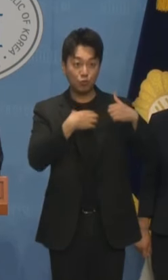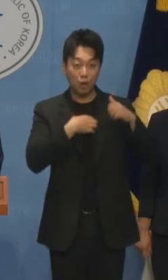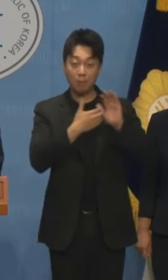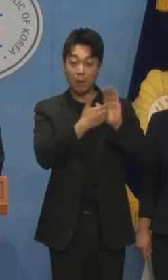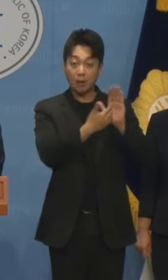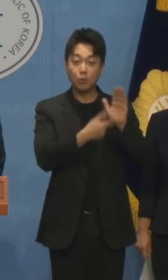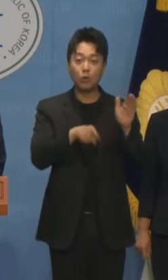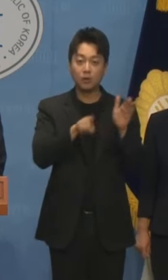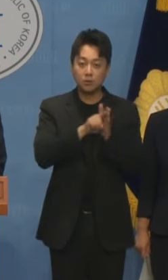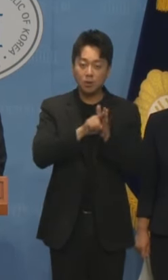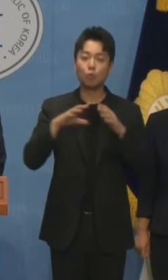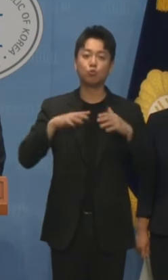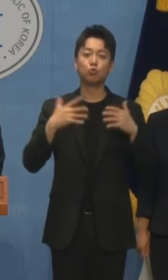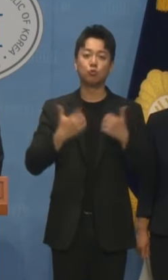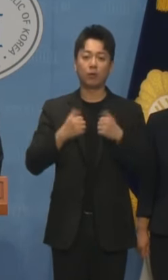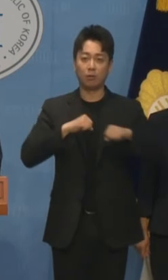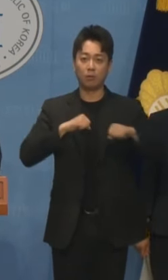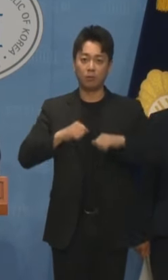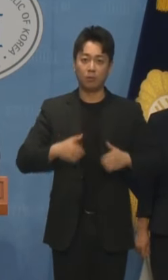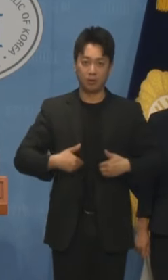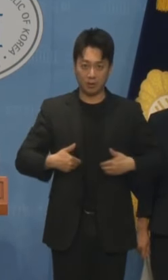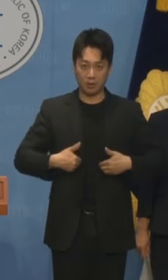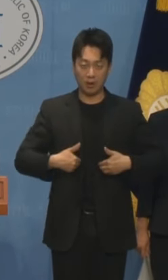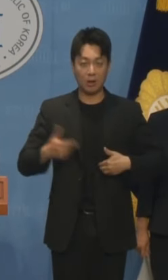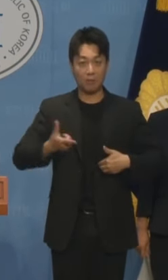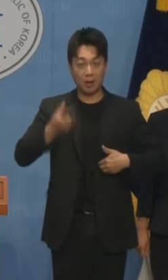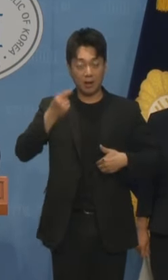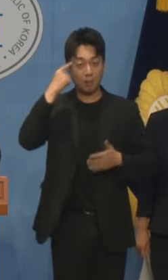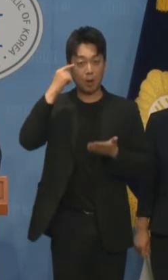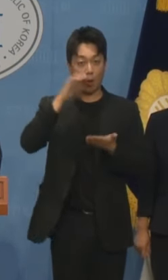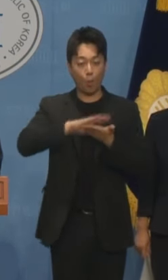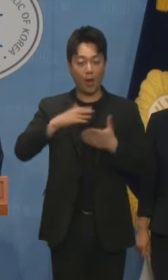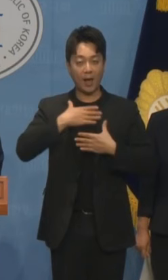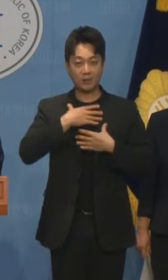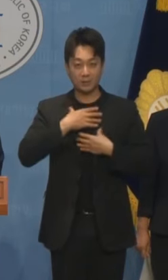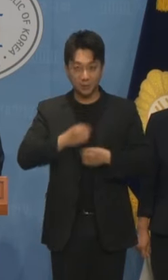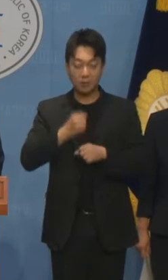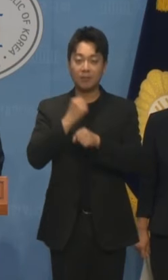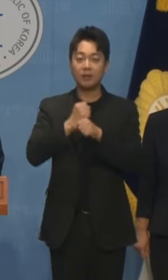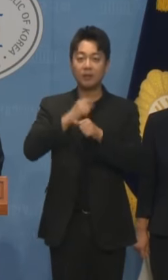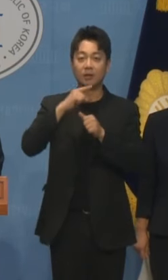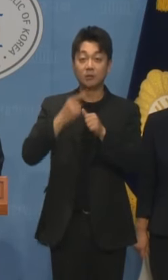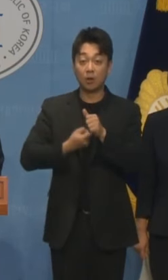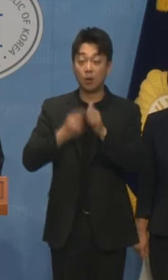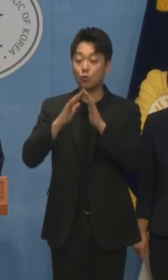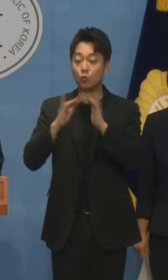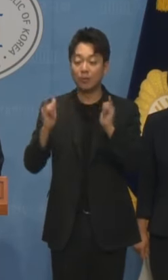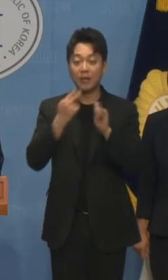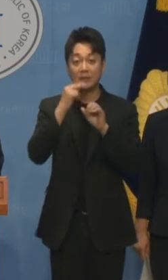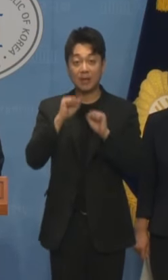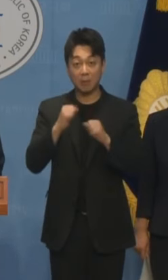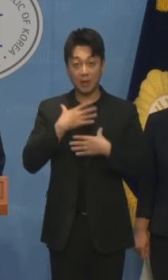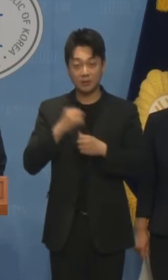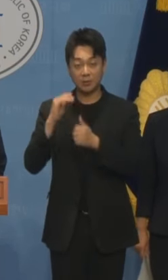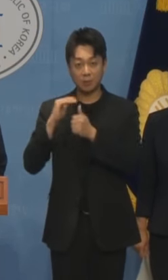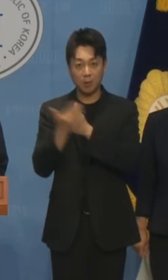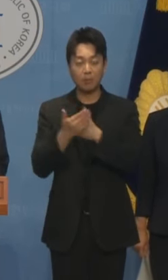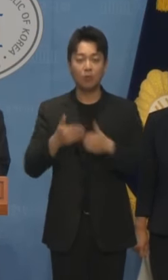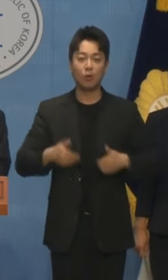합니다 국회가 앞장서서 새로운 평화 안전핀을 만들어 국민의 생명과 안전을 지켜 나가겠습니다